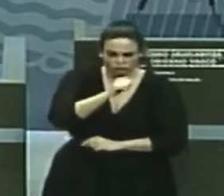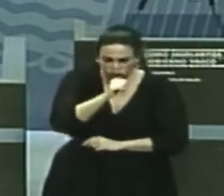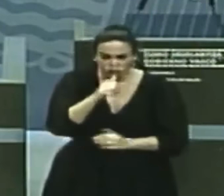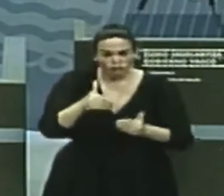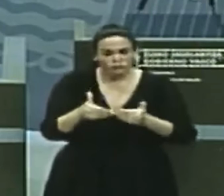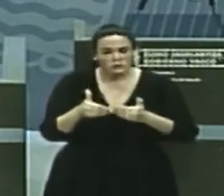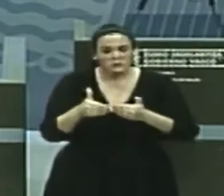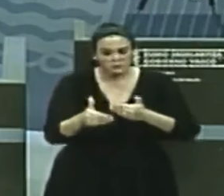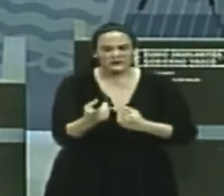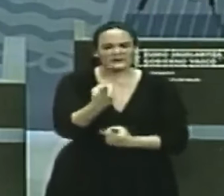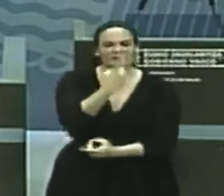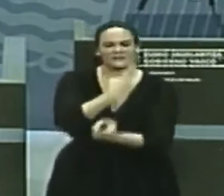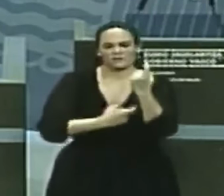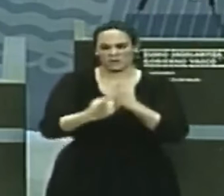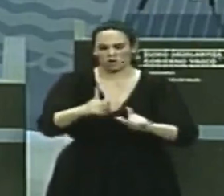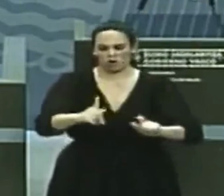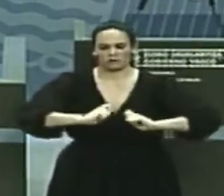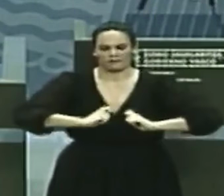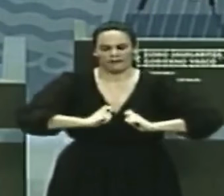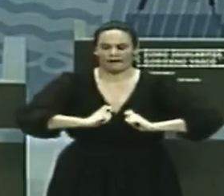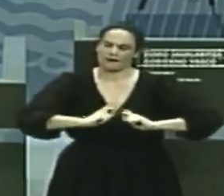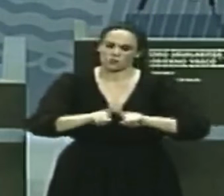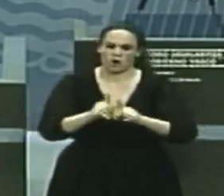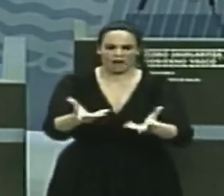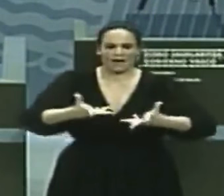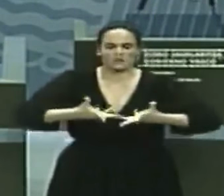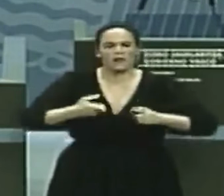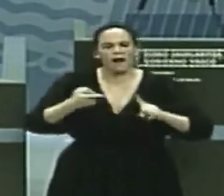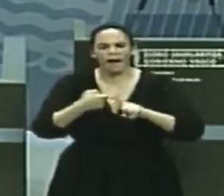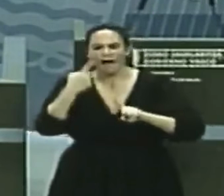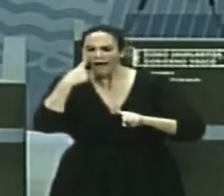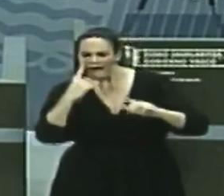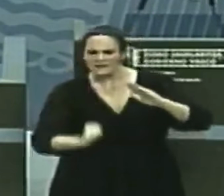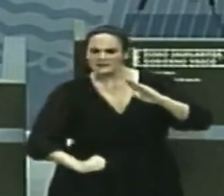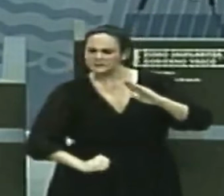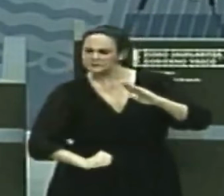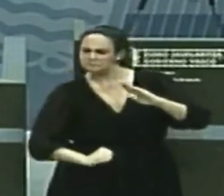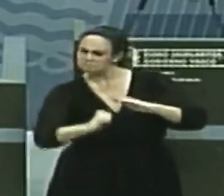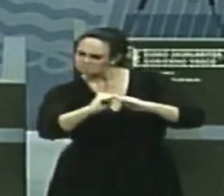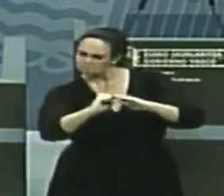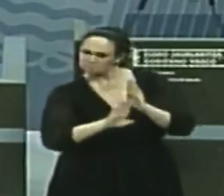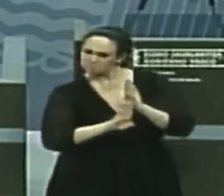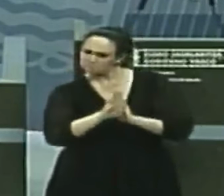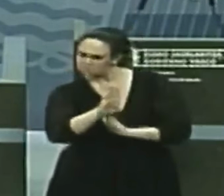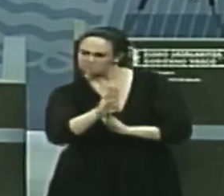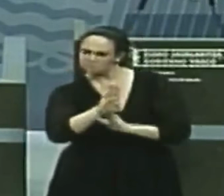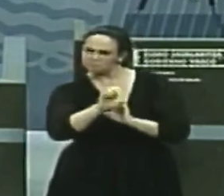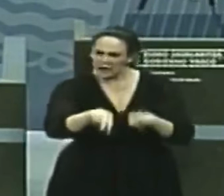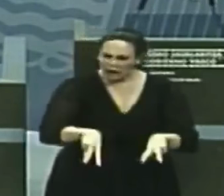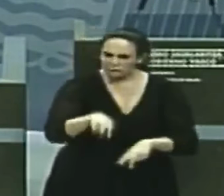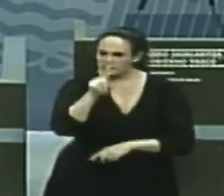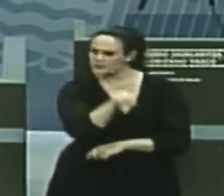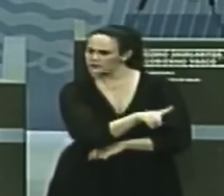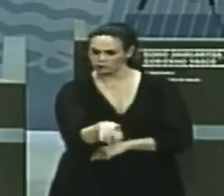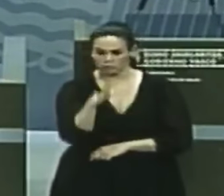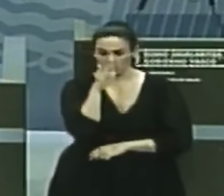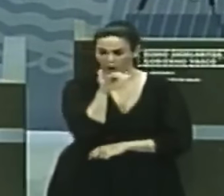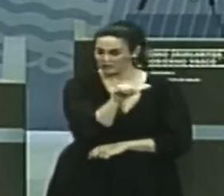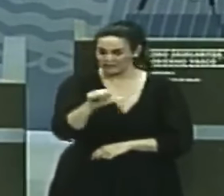información que nos puede ayudar un poco a ver si realmente estamos en esta en esta situación ya esta próxima semana va a ser